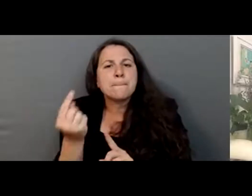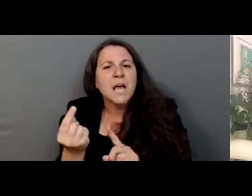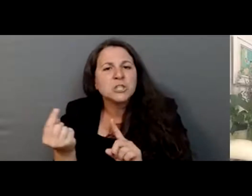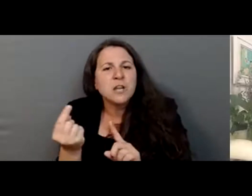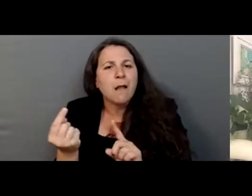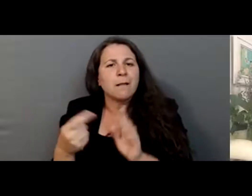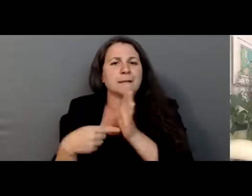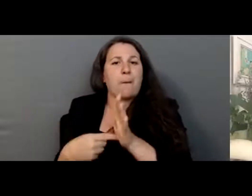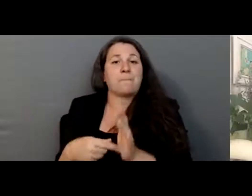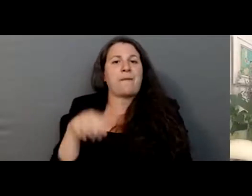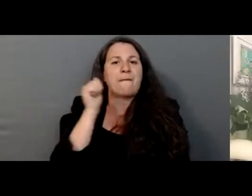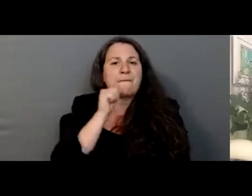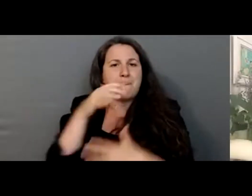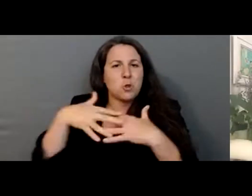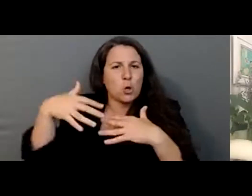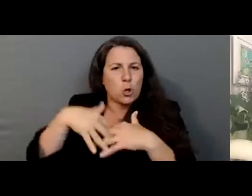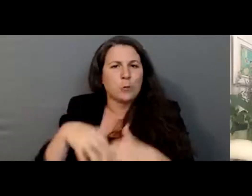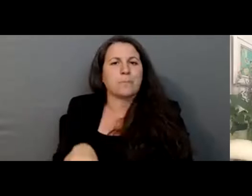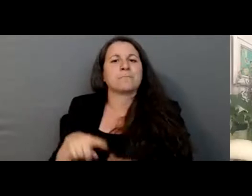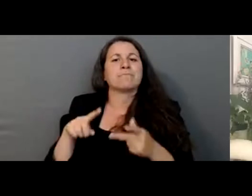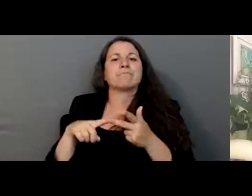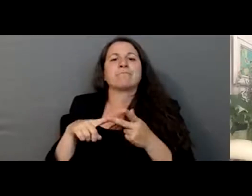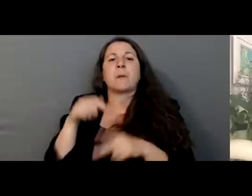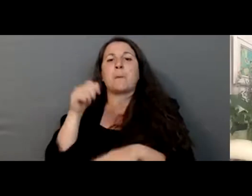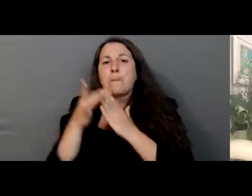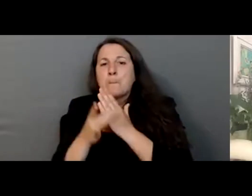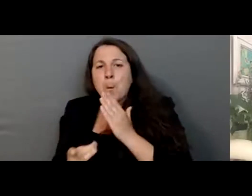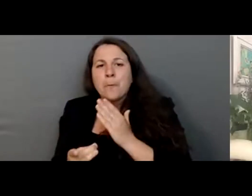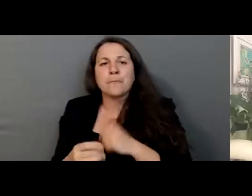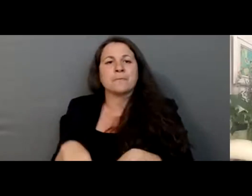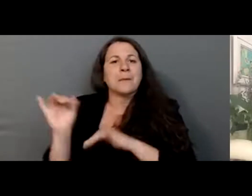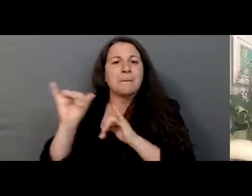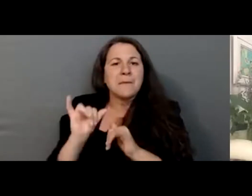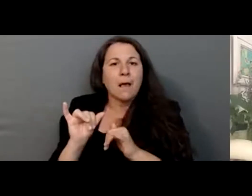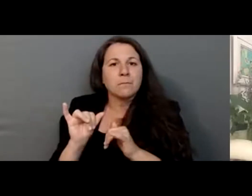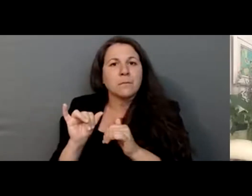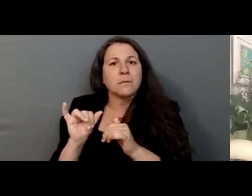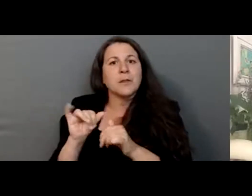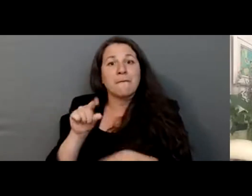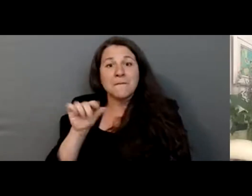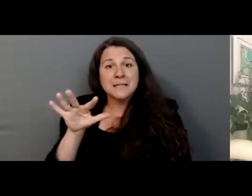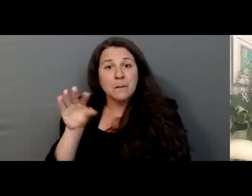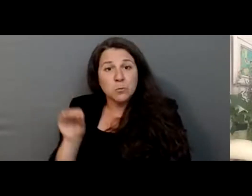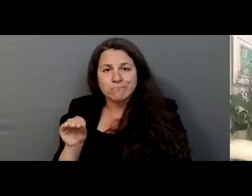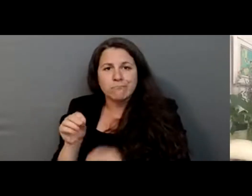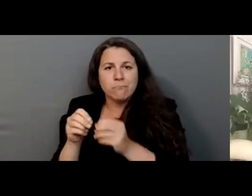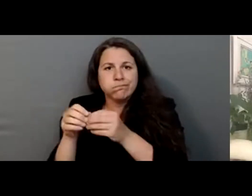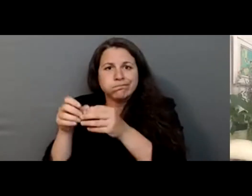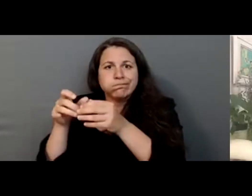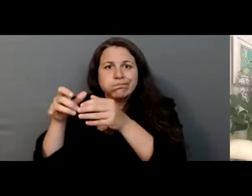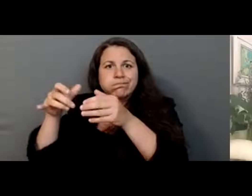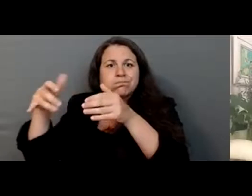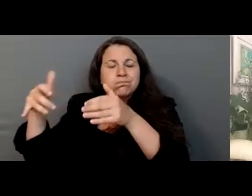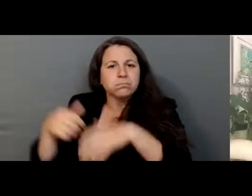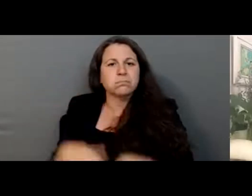pauvres, des femmes racisées, immigrantes, réfugiées. Puis la chose qui est importante à réaliser, c'est qu'il y a une raison pour ça, il y a des